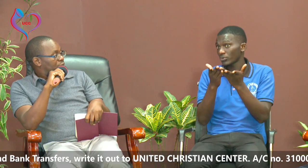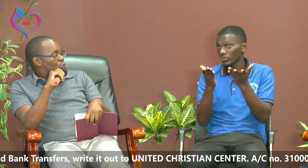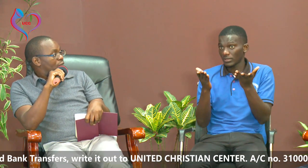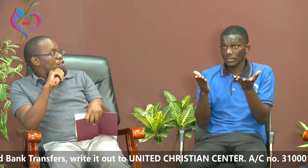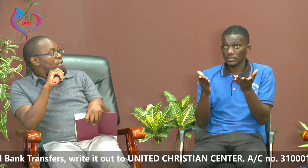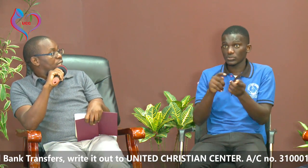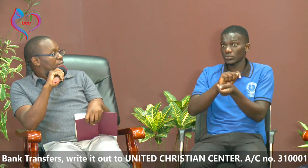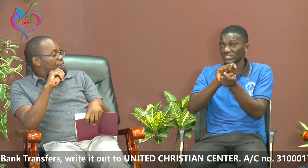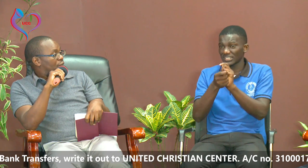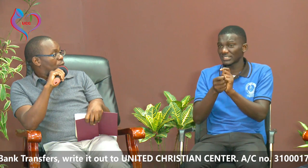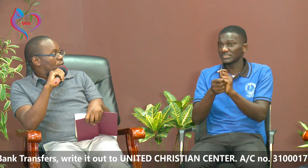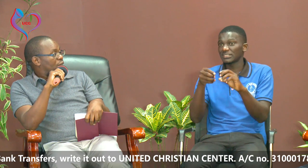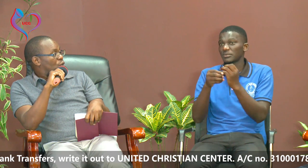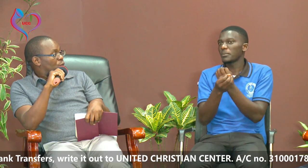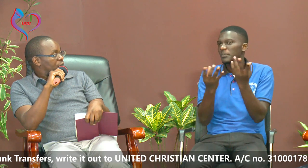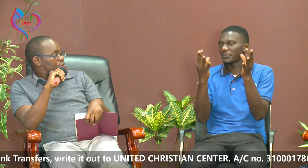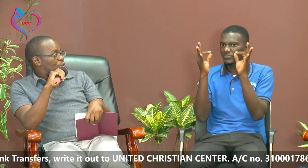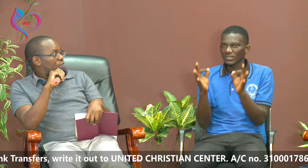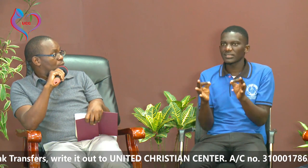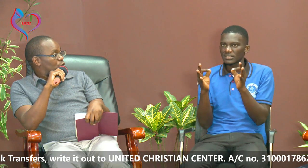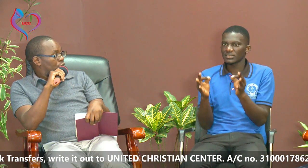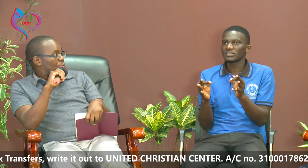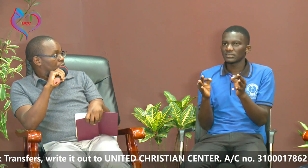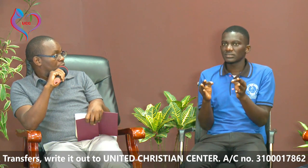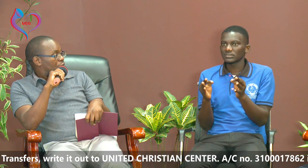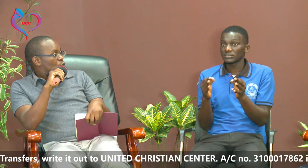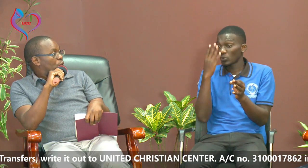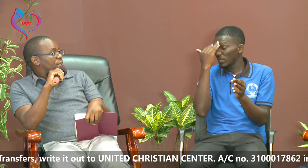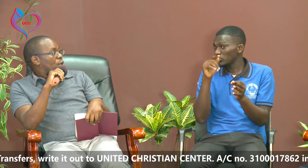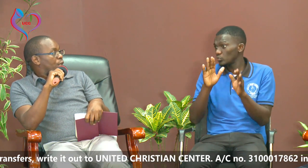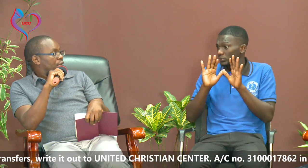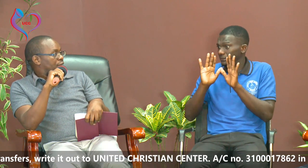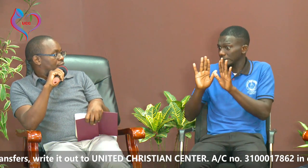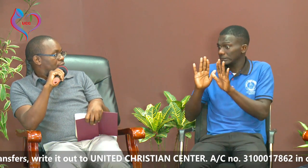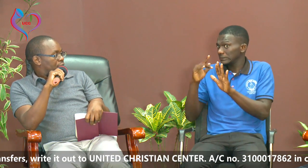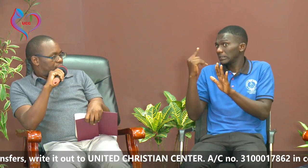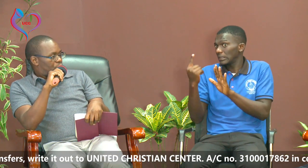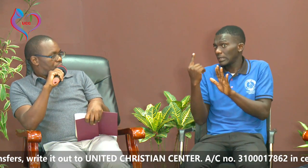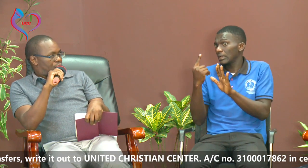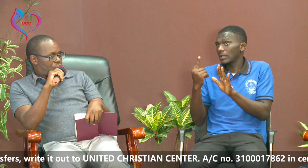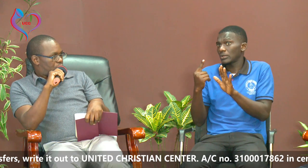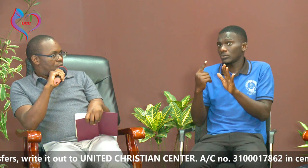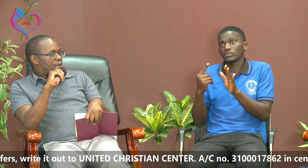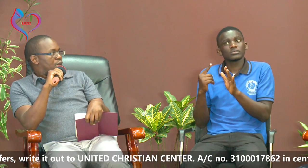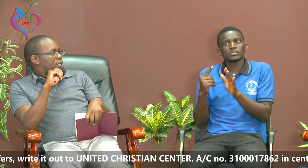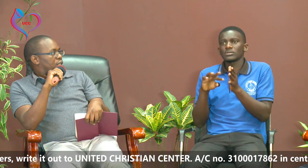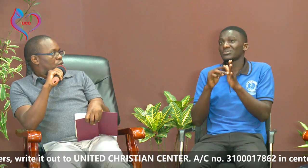bingi buluwa isolating anadala kubikwataga no wenzi buluweteka mu nsonda weka obogenda kuendera ddala ne buluobera nabo Luganda